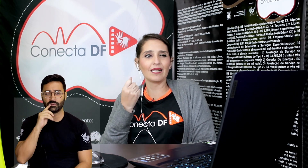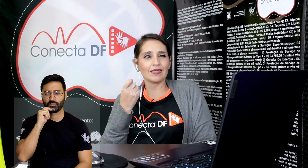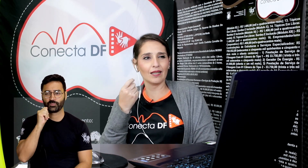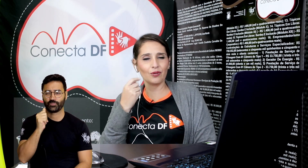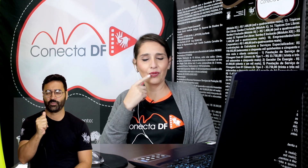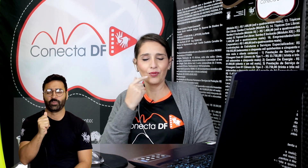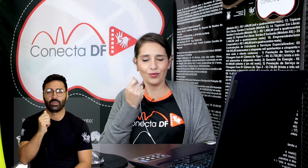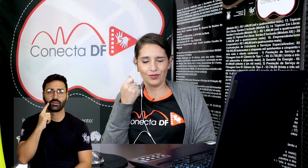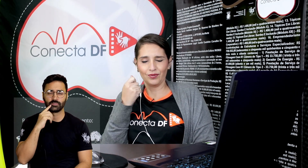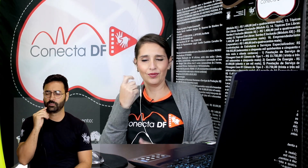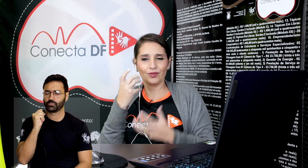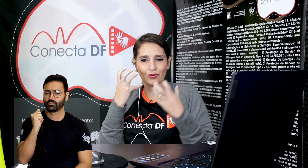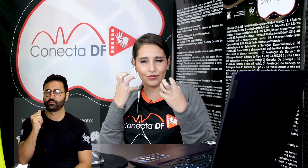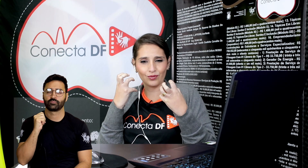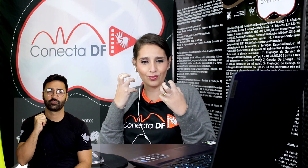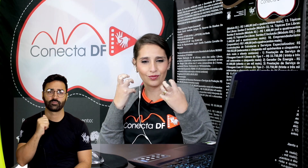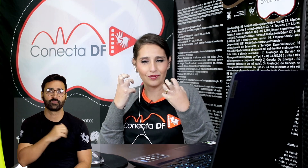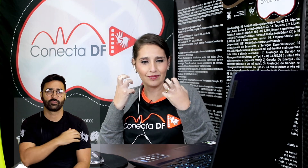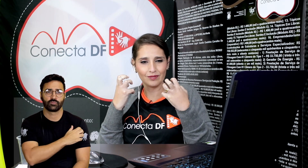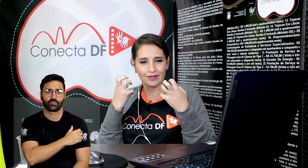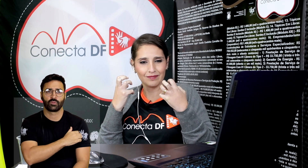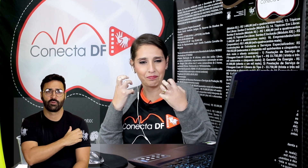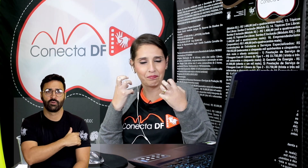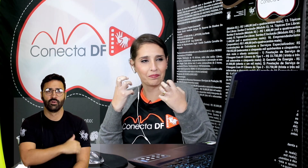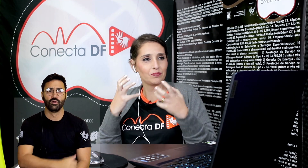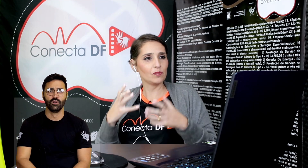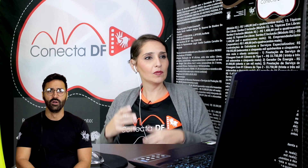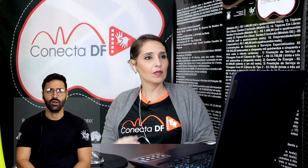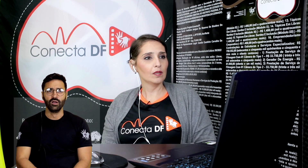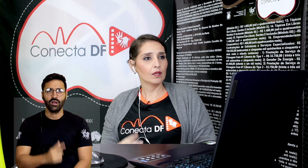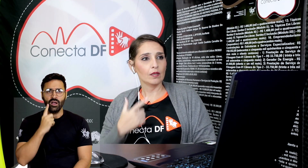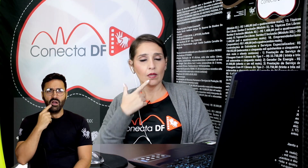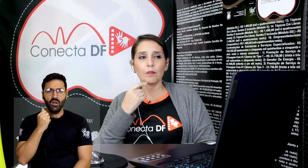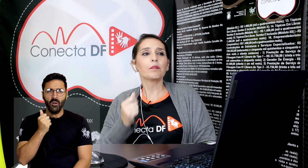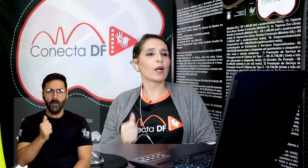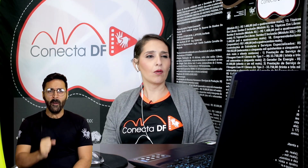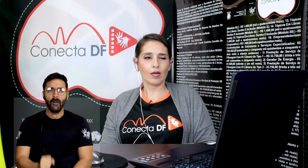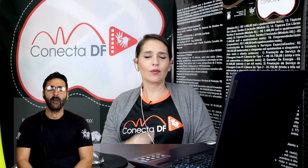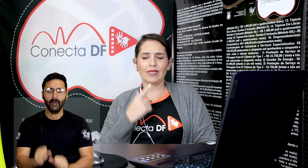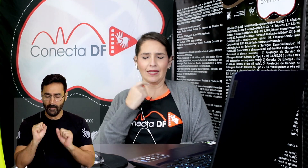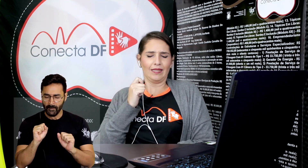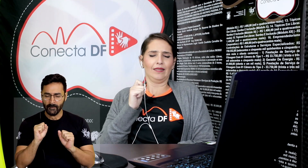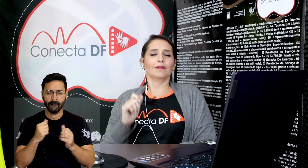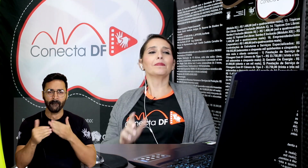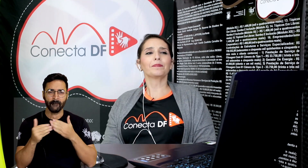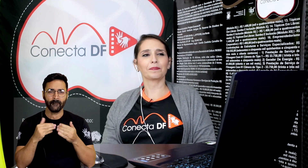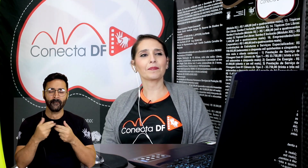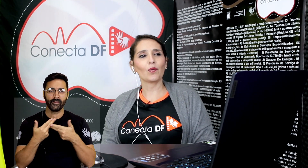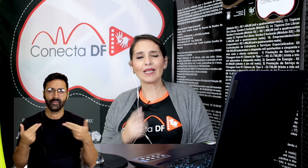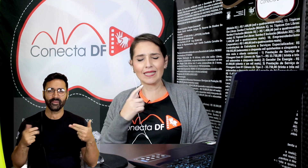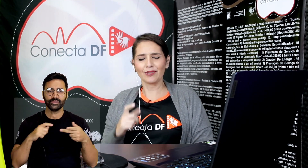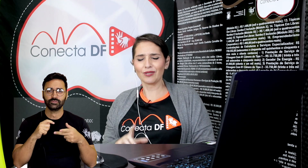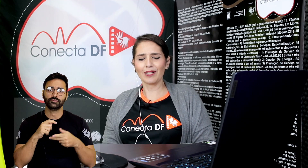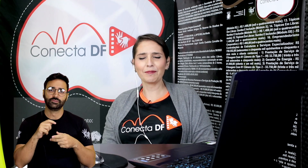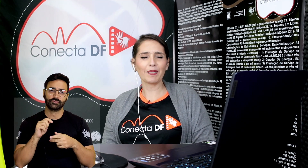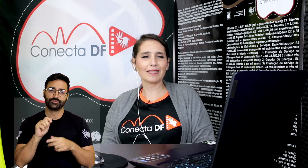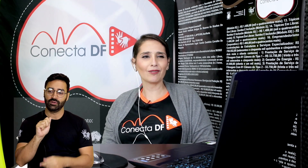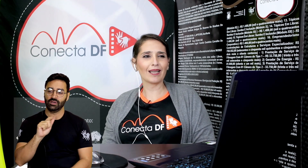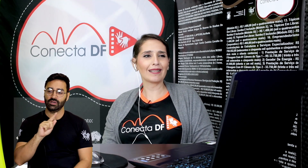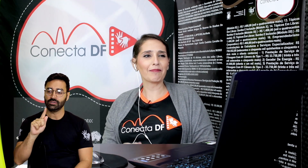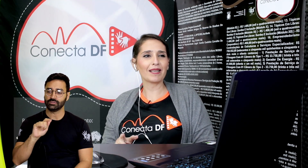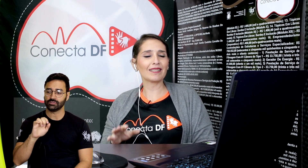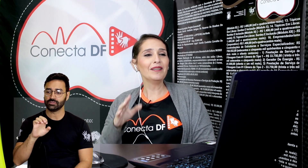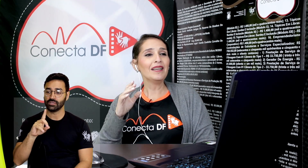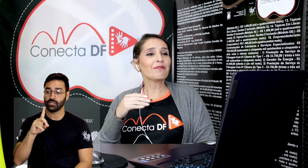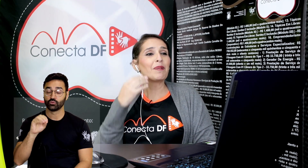essa reação do... E pode usar isso para qualquer coisa azeda? Para qualquer coisa azeda. O azedo só a expressão